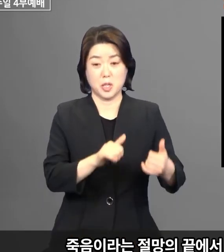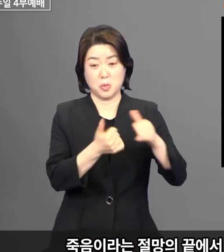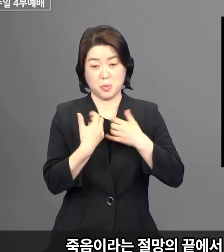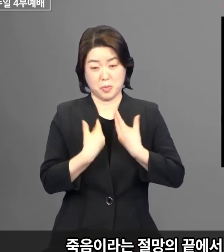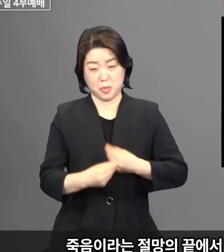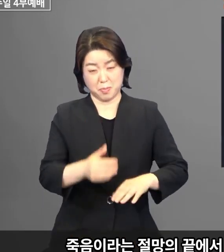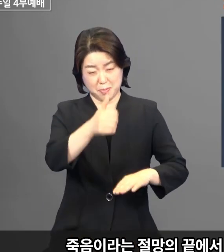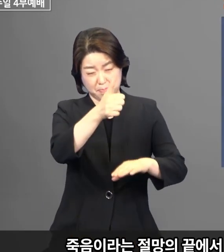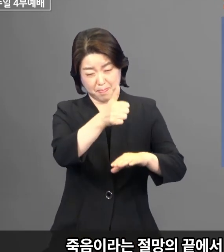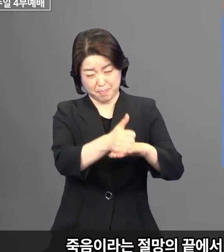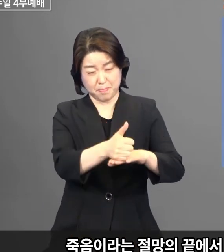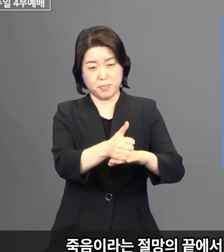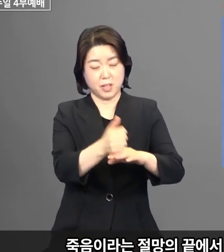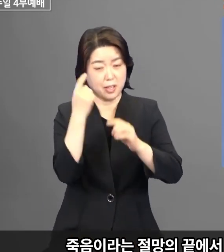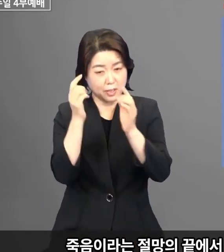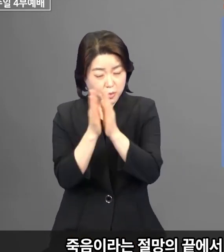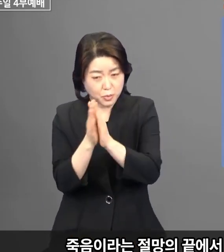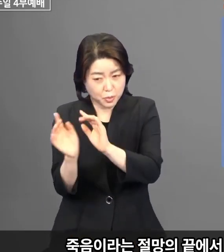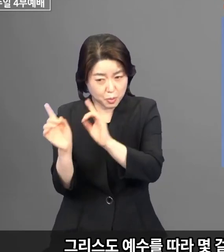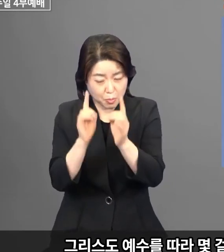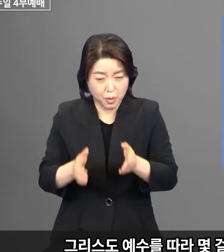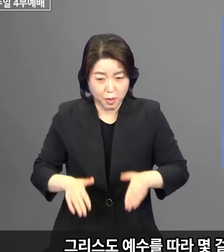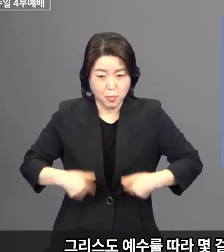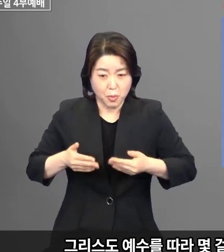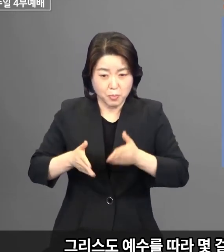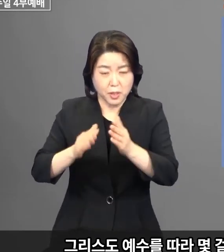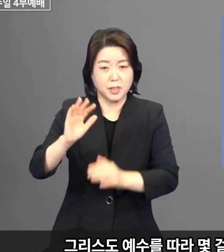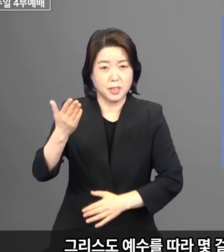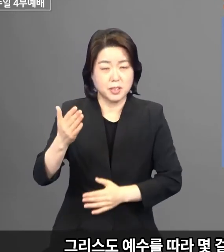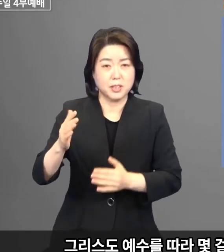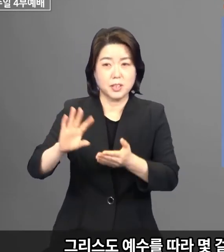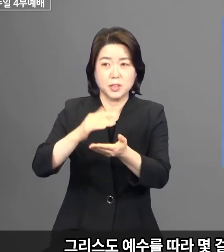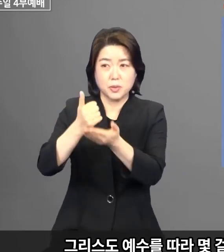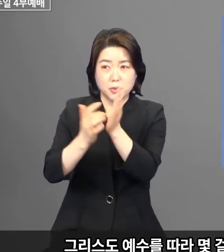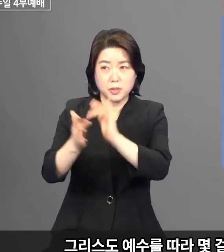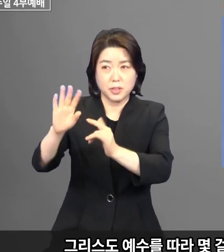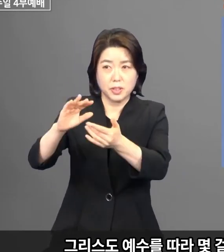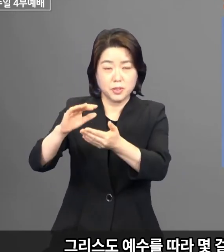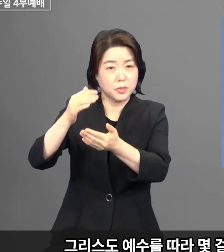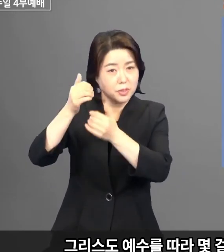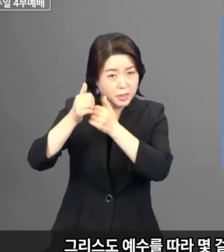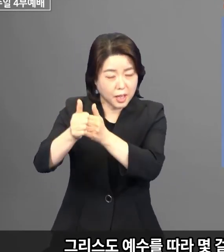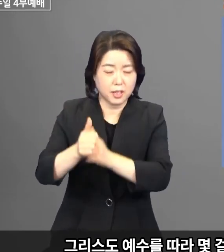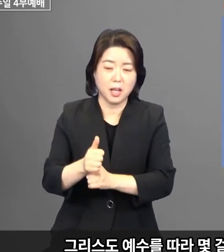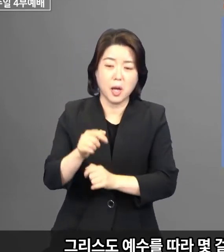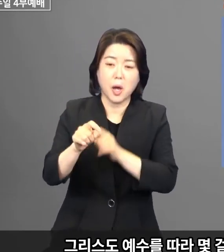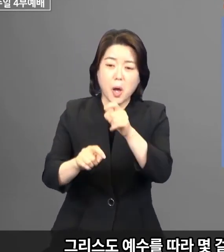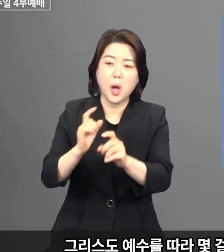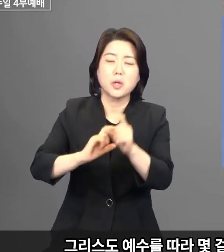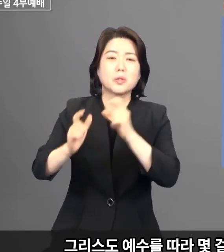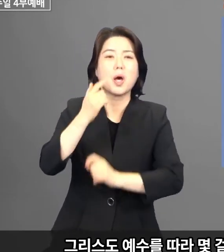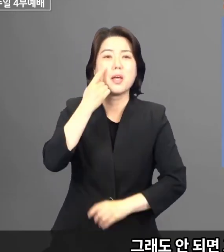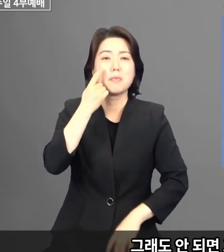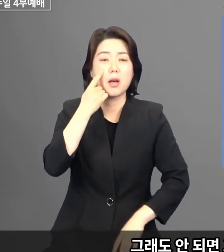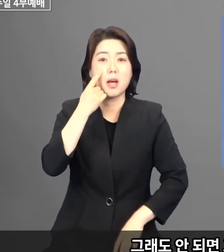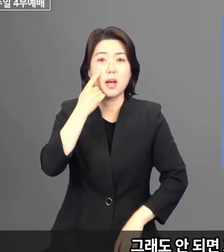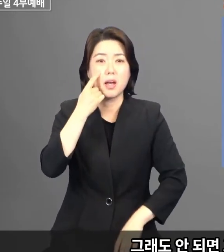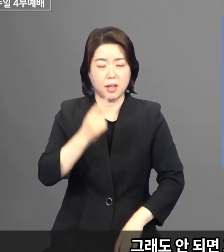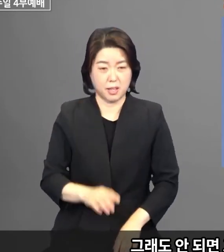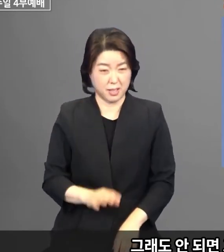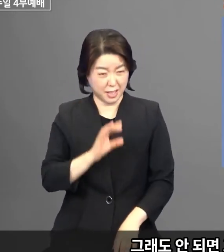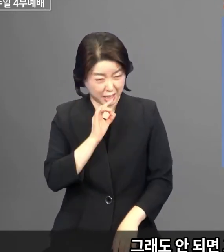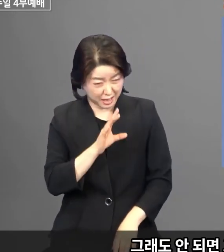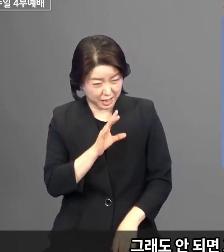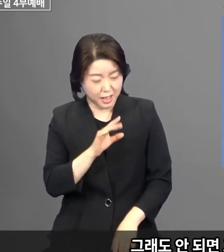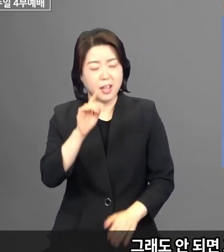절망의 끝에서 스스로 부활의 봄길이 되신 그리스도 예수를 따라 몇 걸음만 더 걸어보면 어떠냐고, 그래도 안